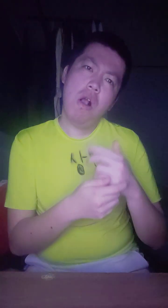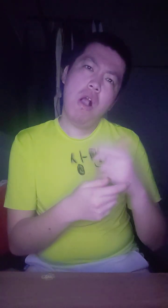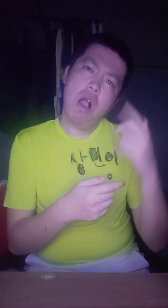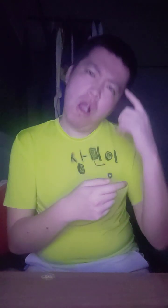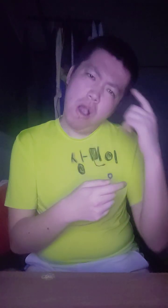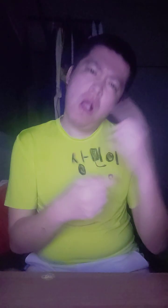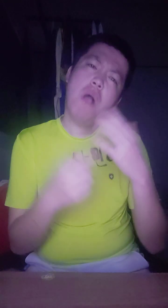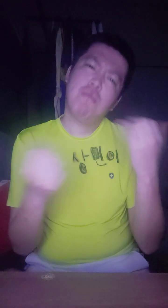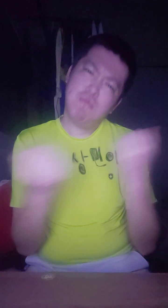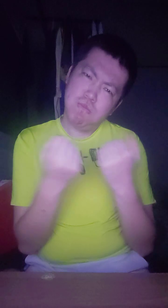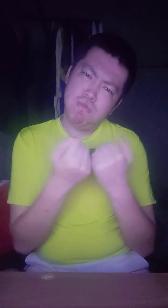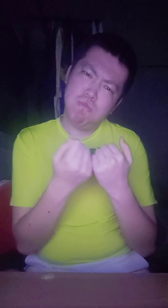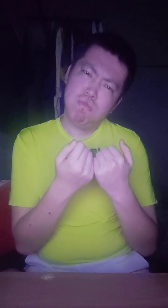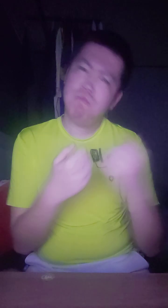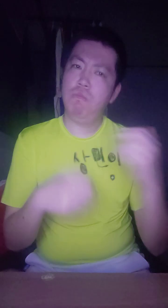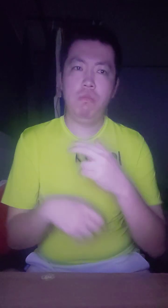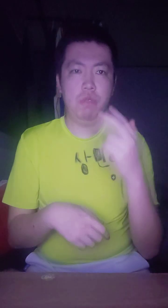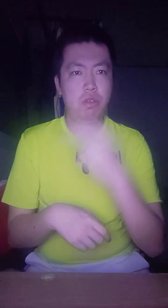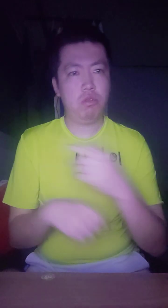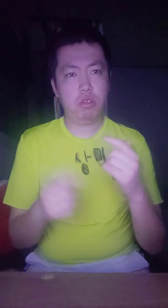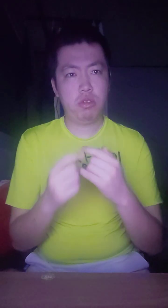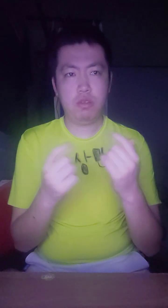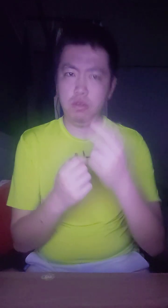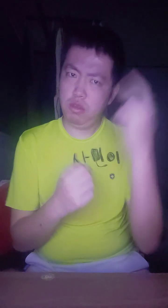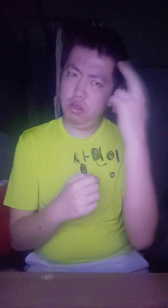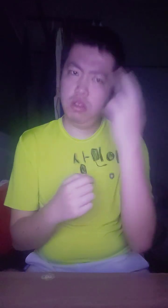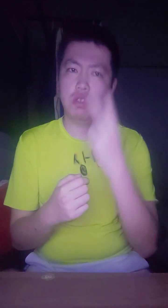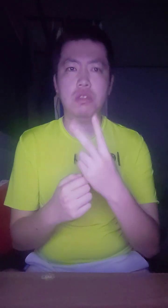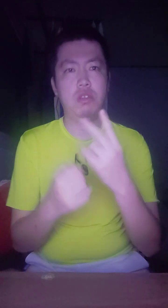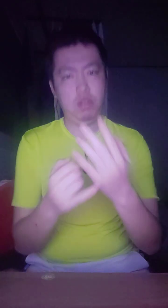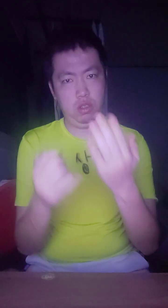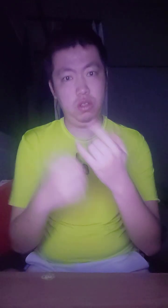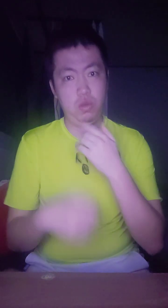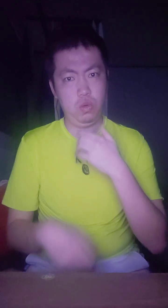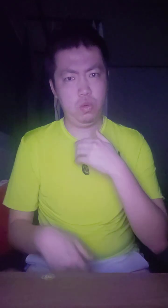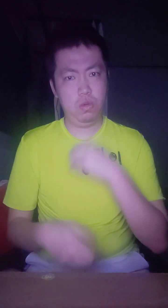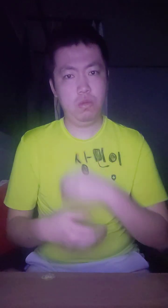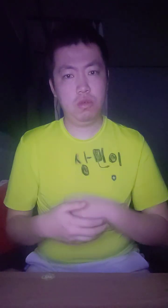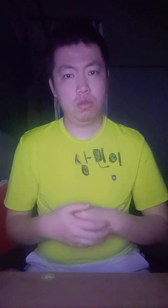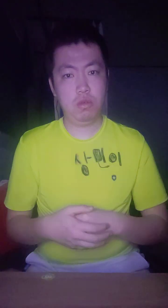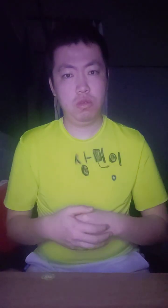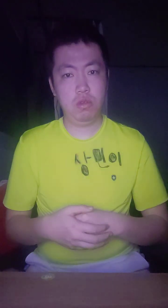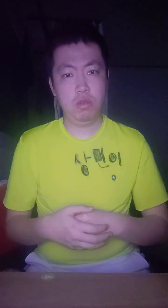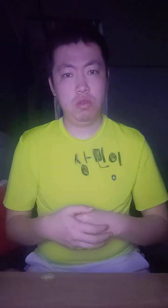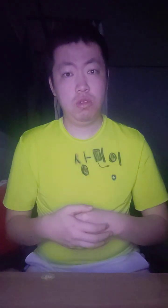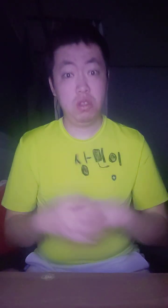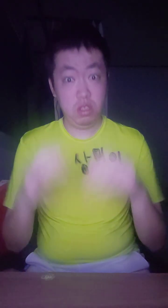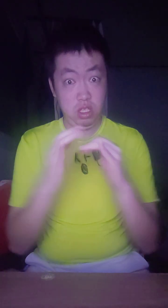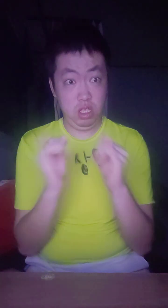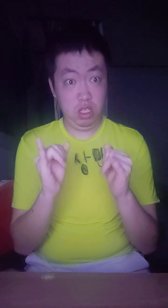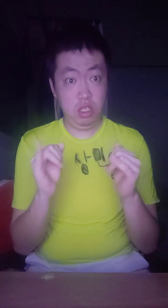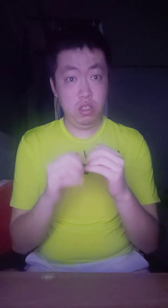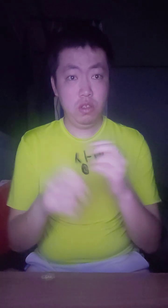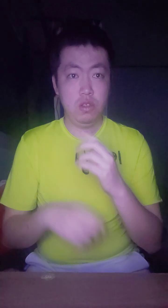뇌리에 박혀가지고 좀 정신과 병원도 지금 2번 정도 다녀왔고. 그래서 내가 남자가